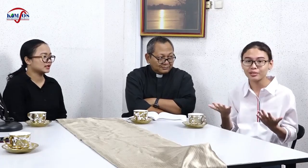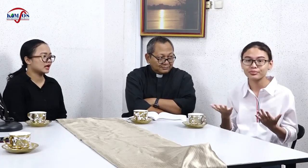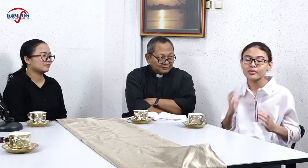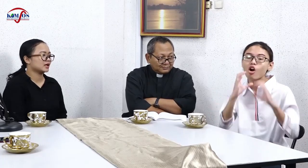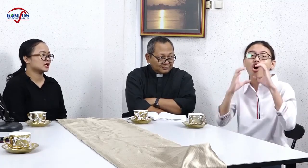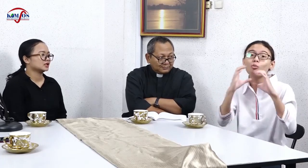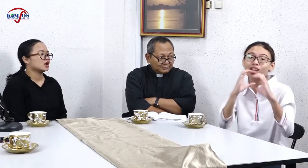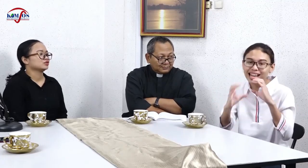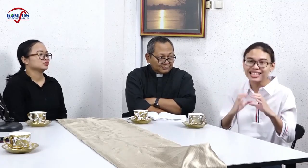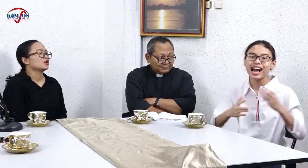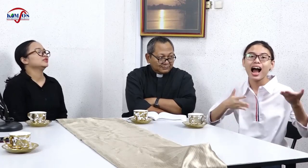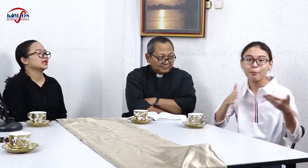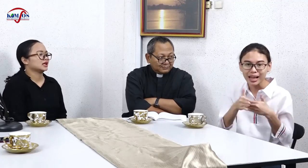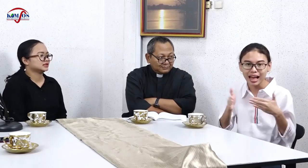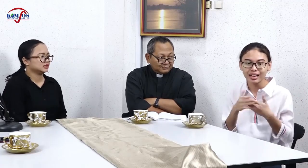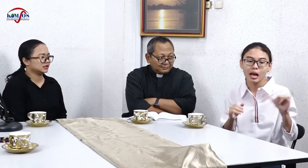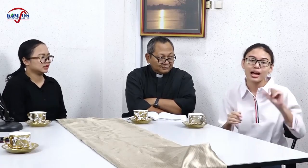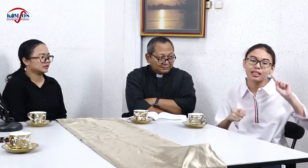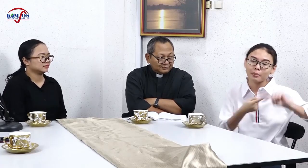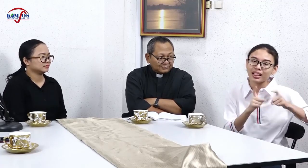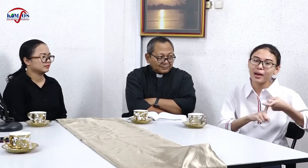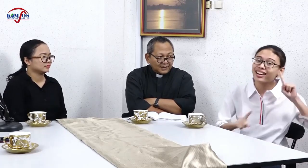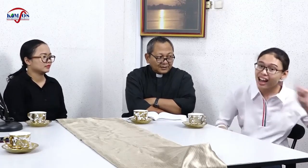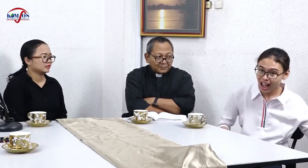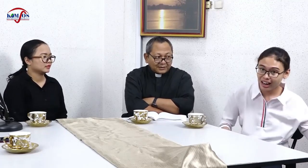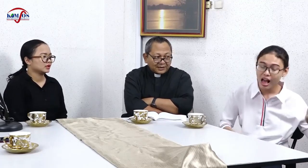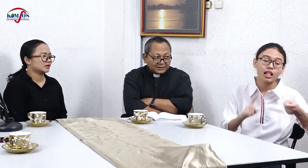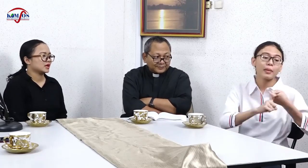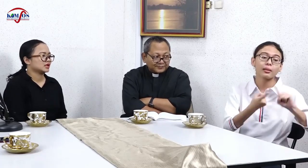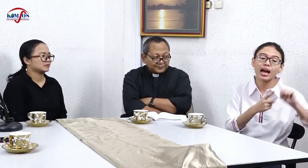masalahnya apa komunikasi terbatas